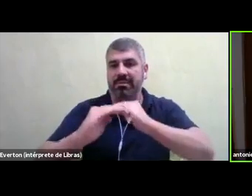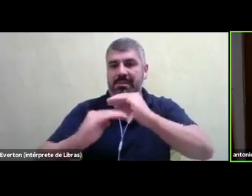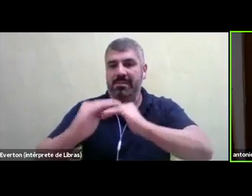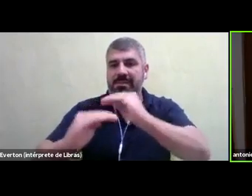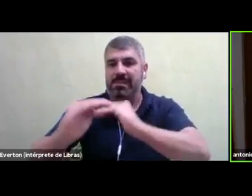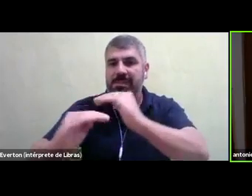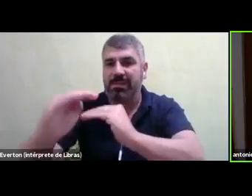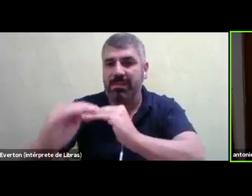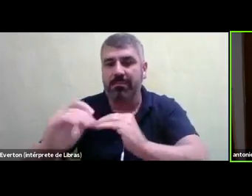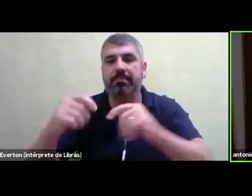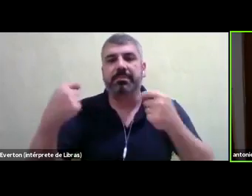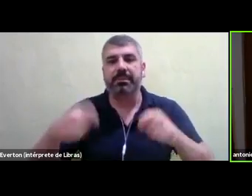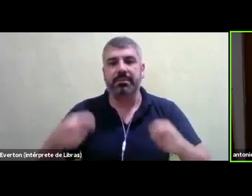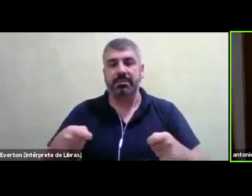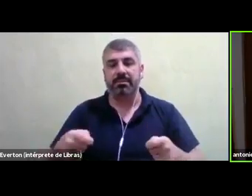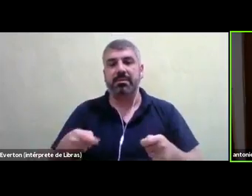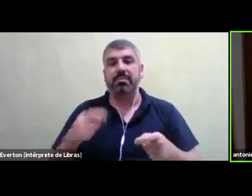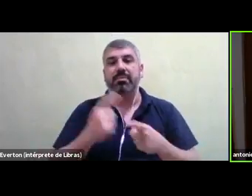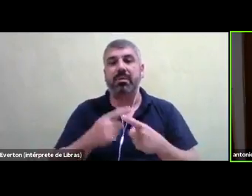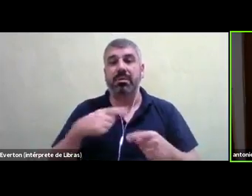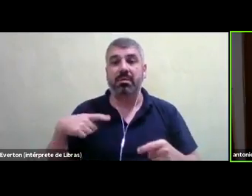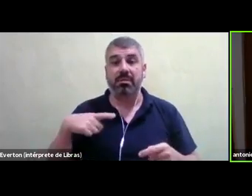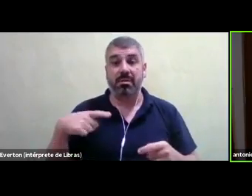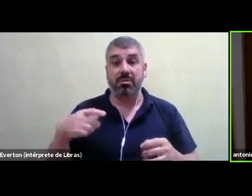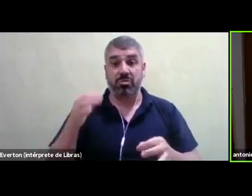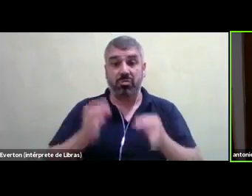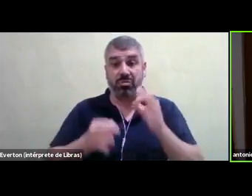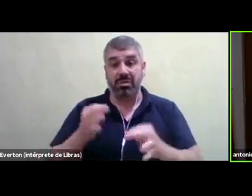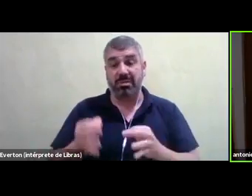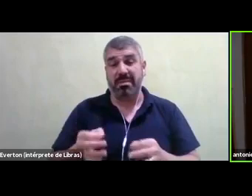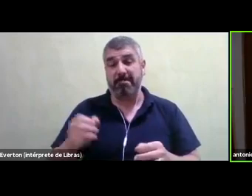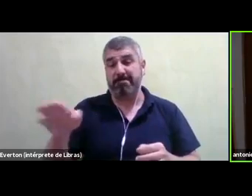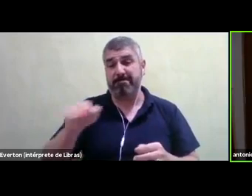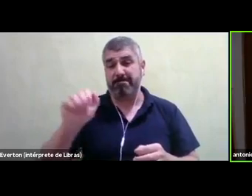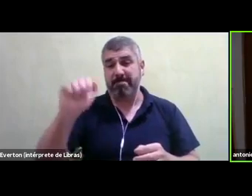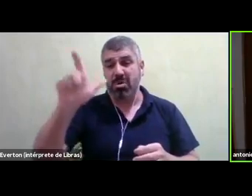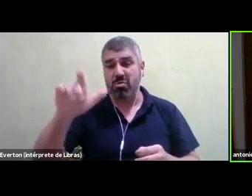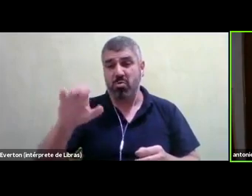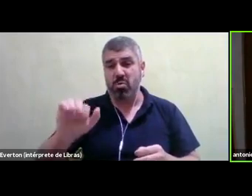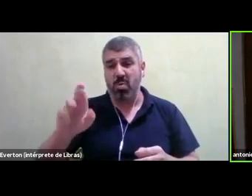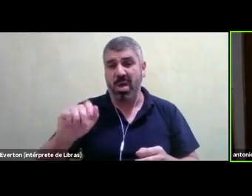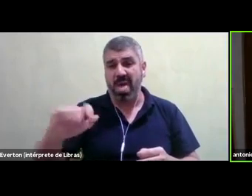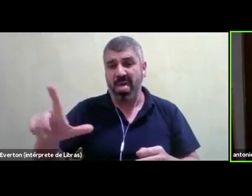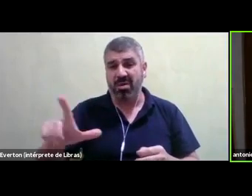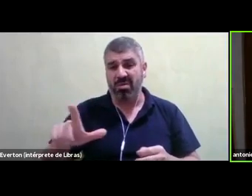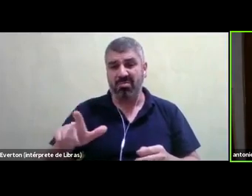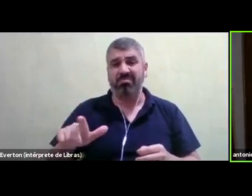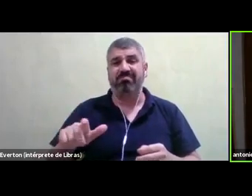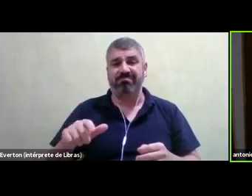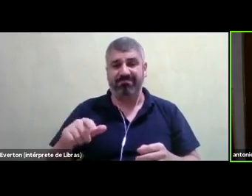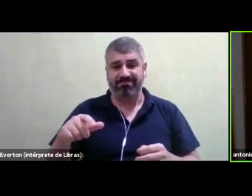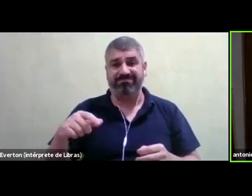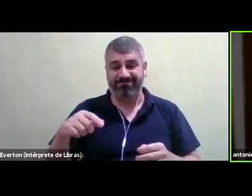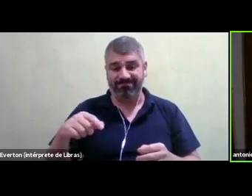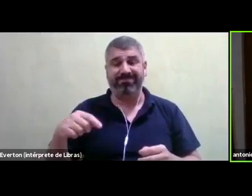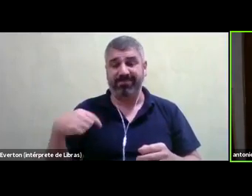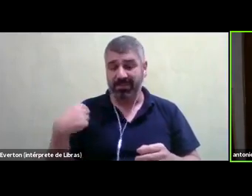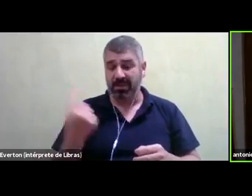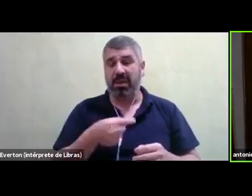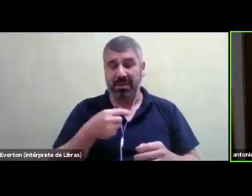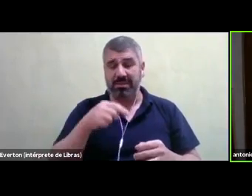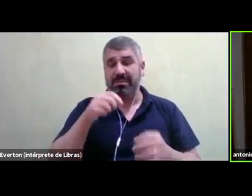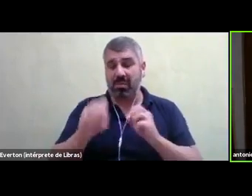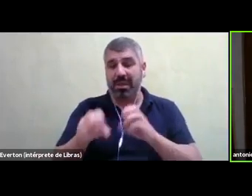tão injusta e cruel que a gente vive em várias instâncias. Então, para a gente, a educação bilíngue é isso, né? É